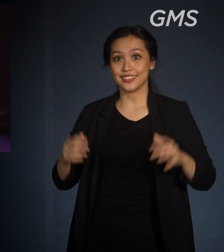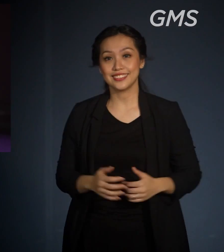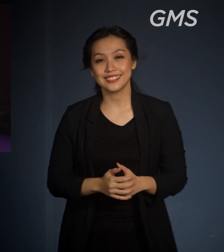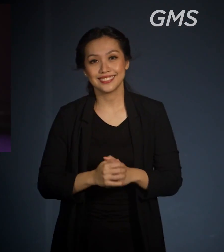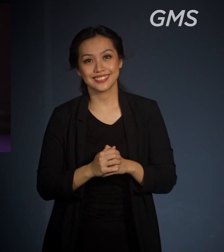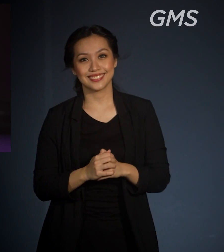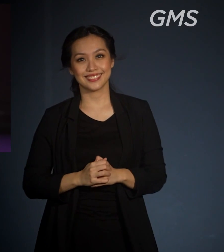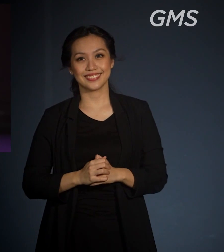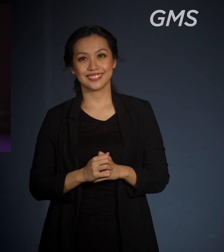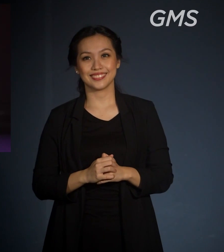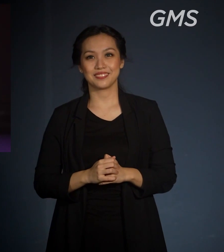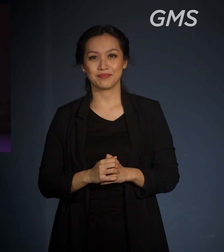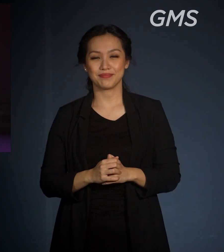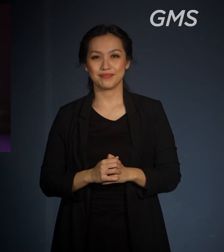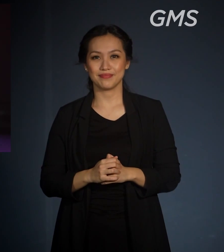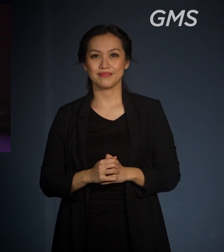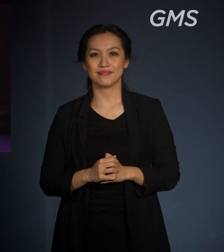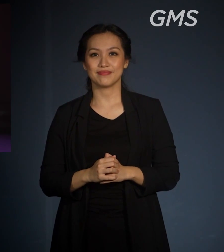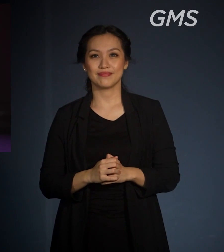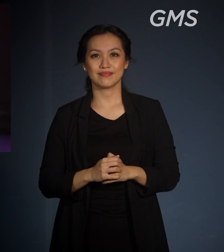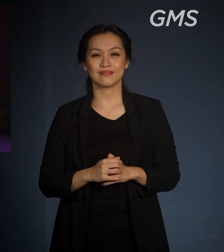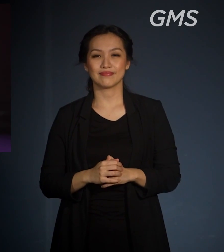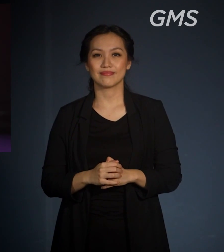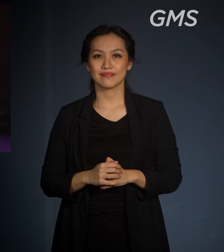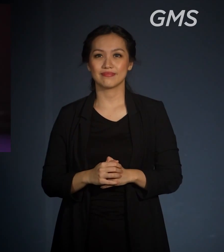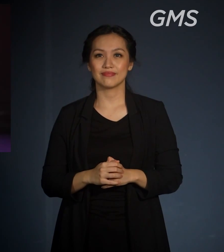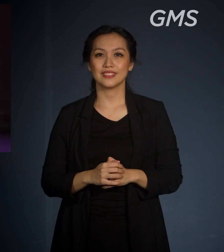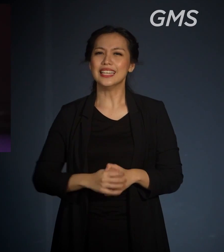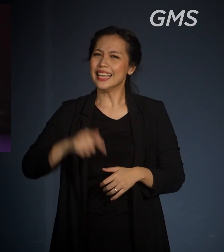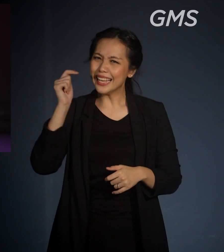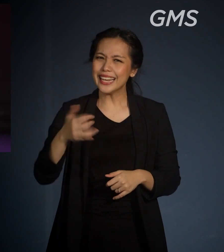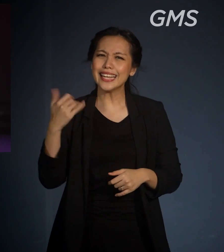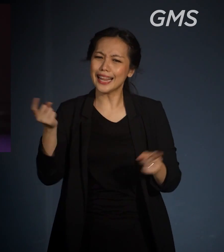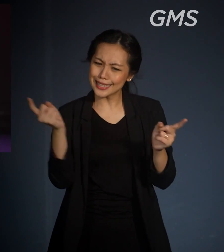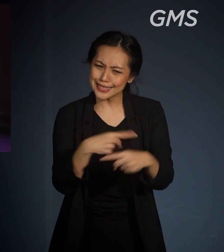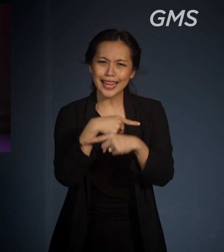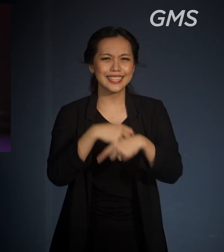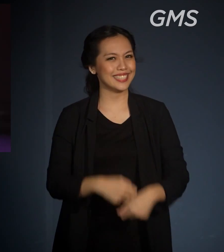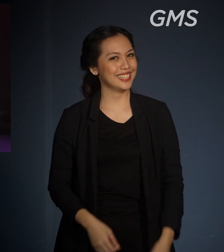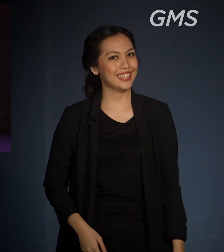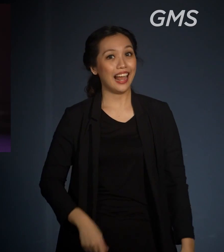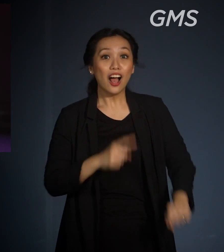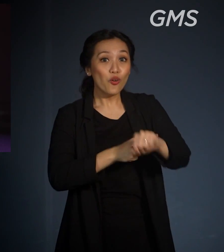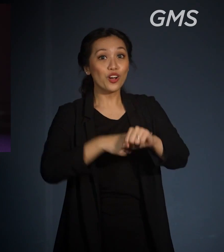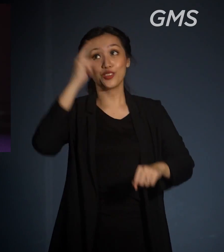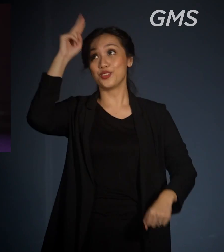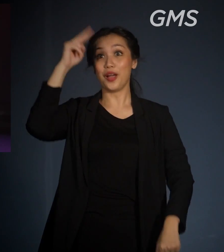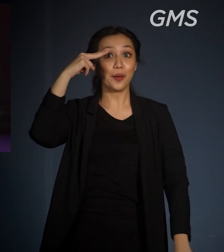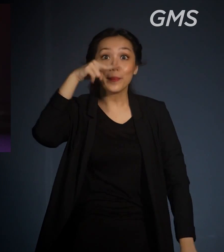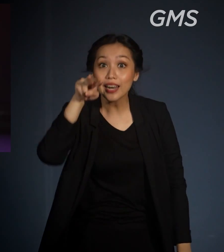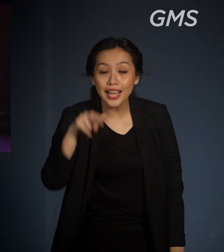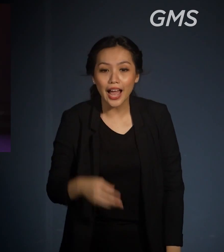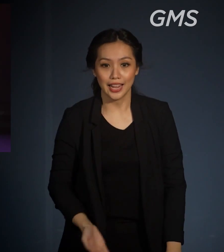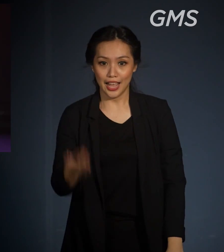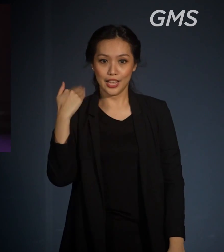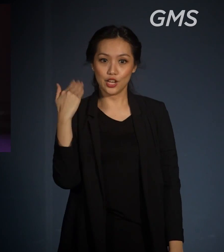yang untung besar. Dan ini yang terjadi. Ketika Tuhan melihat hidup seseorang